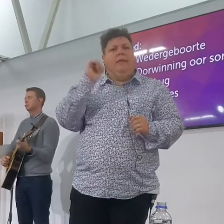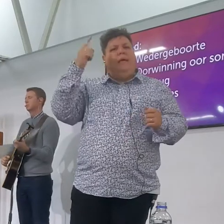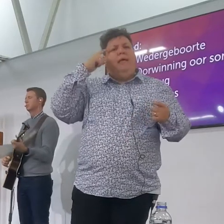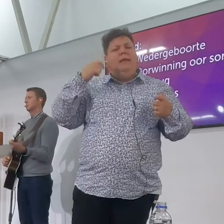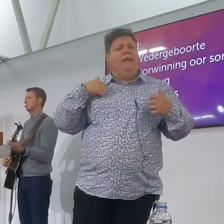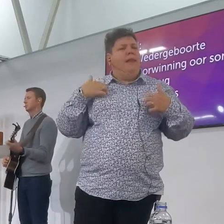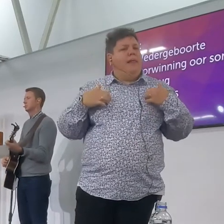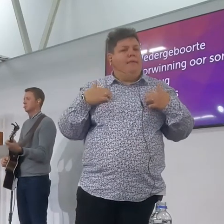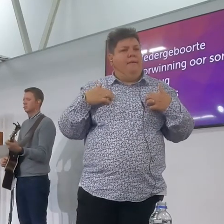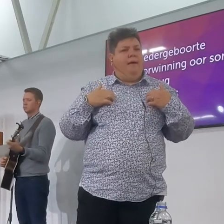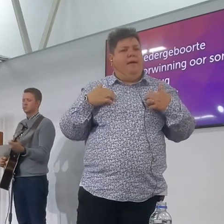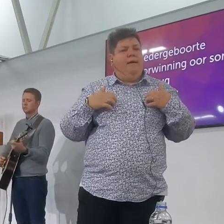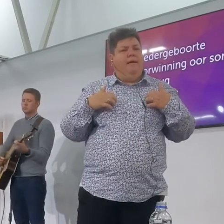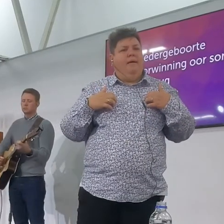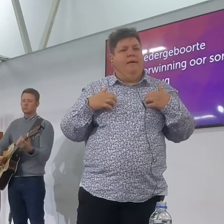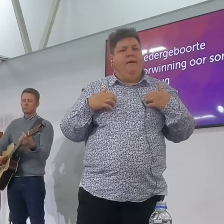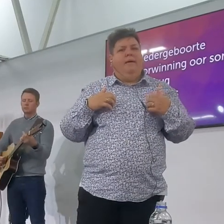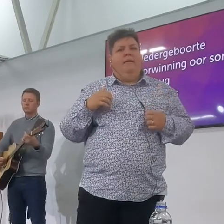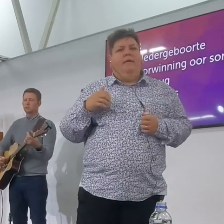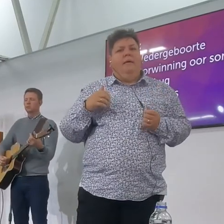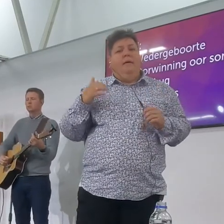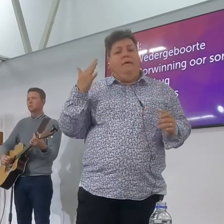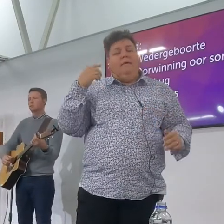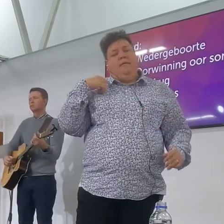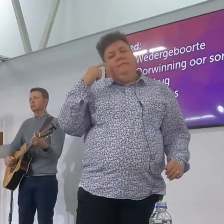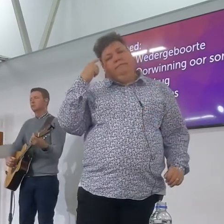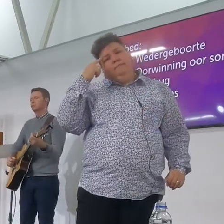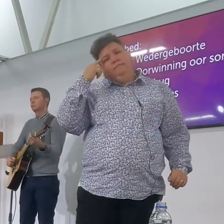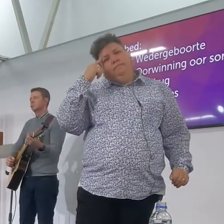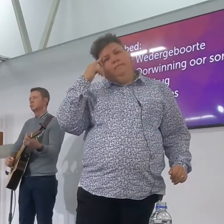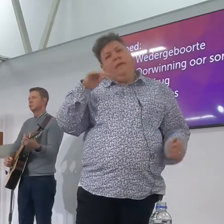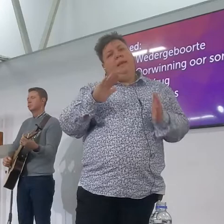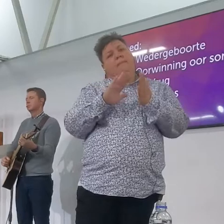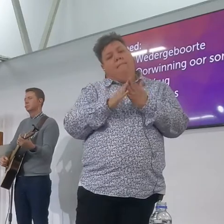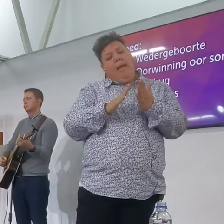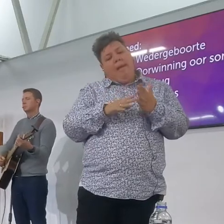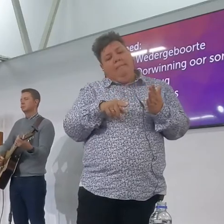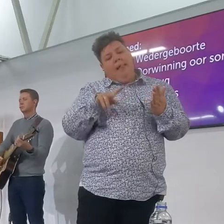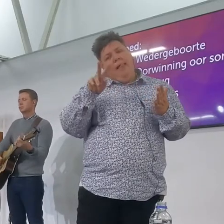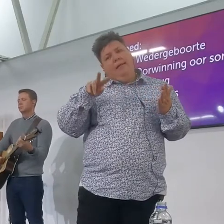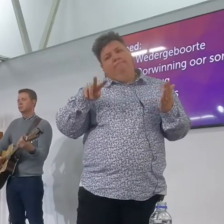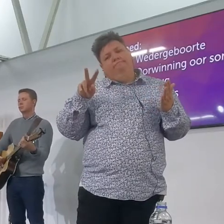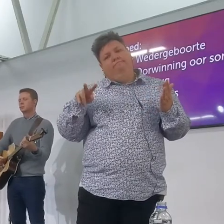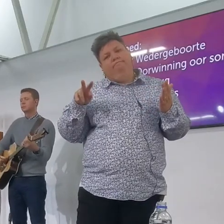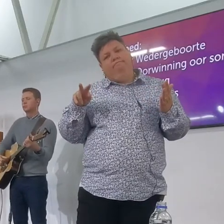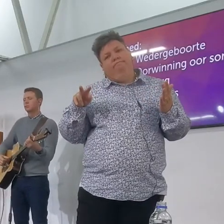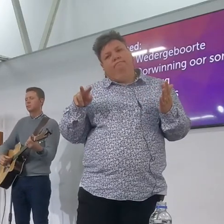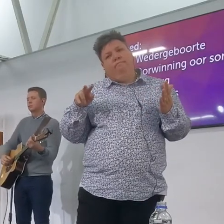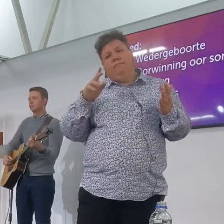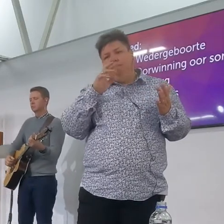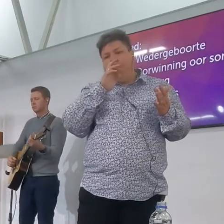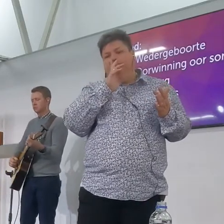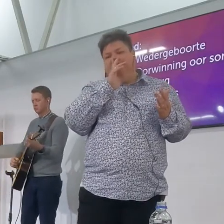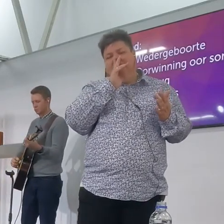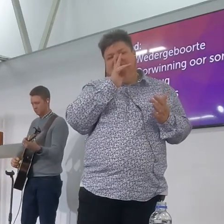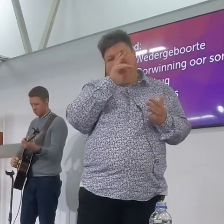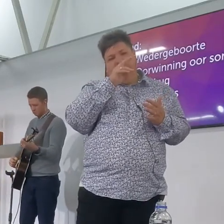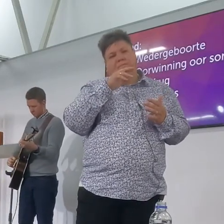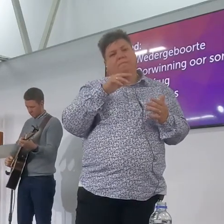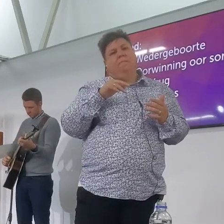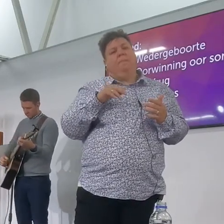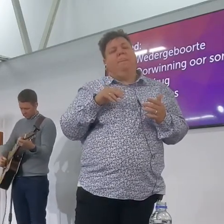lewe. En Here, wanneer ek dink aan 'n Bybelvers, Paulus vir Timoteus sê in 2 Timoteus 1 vers